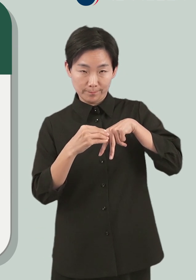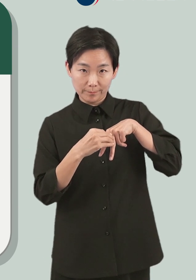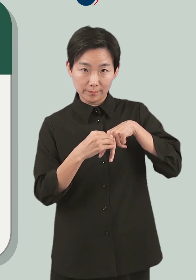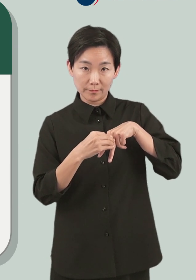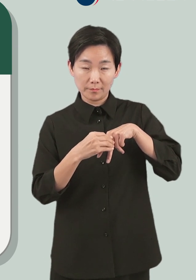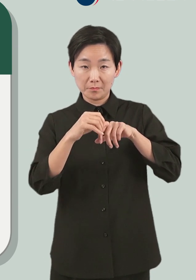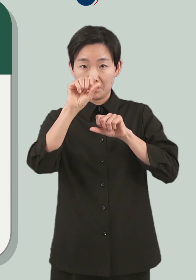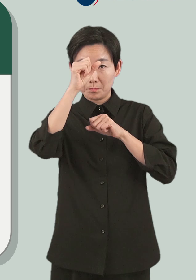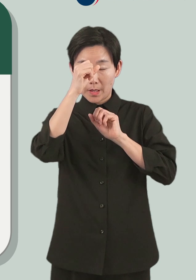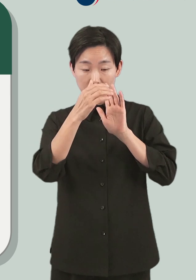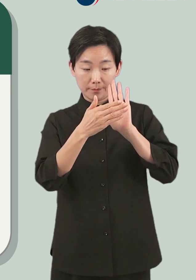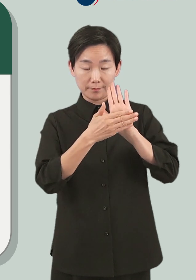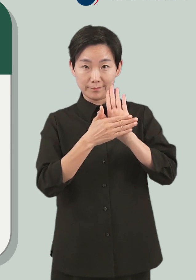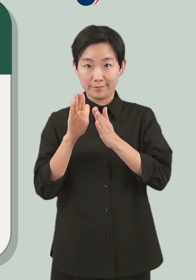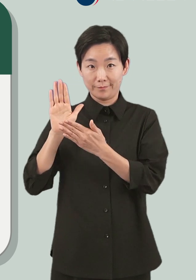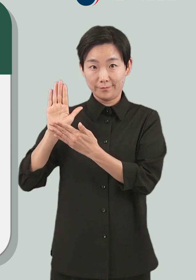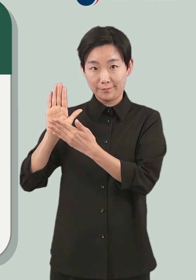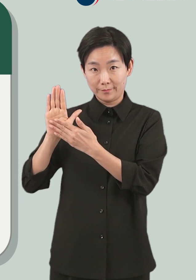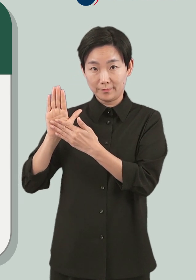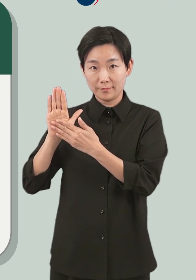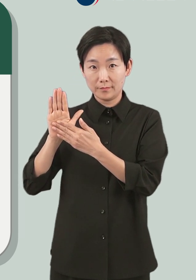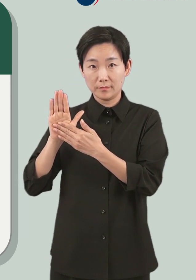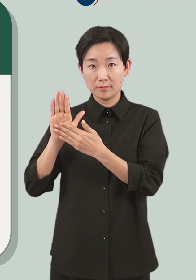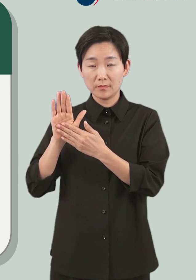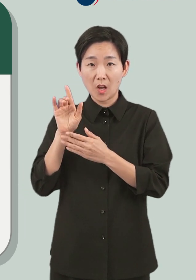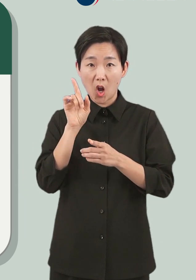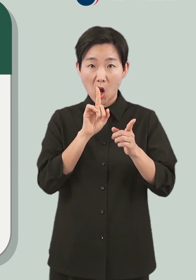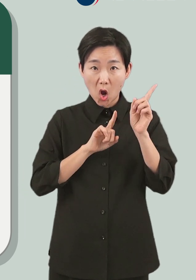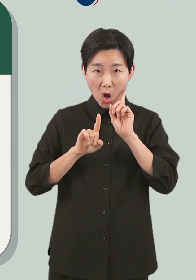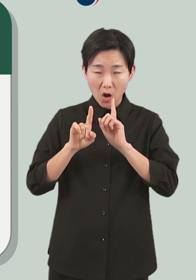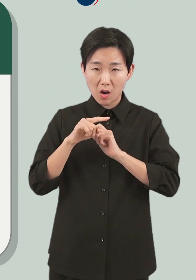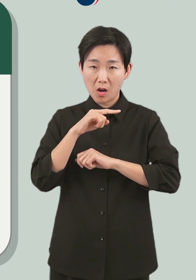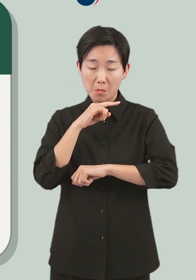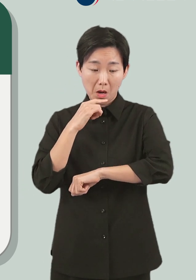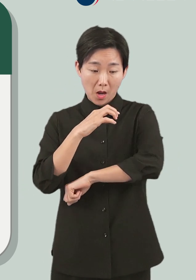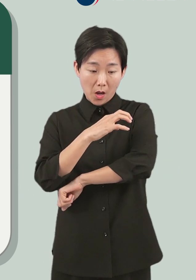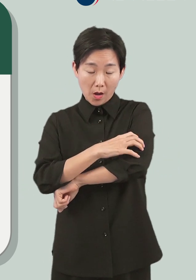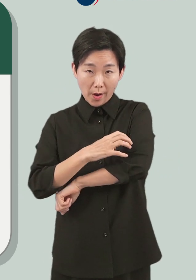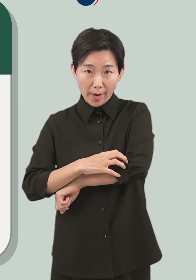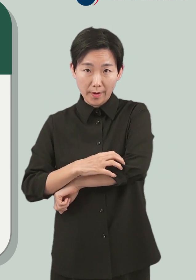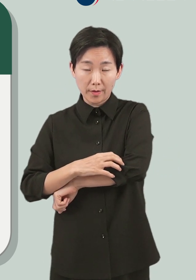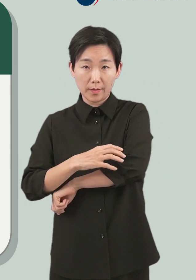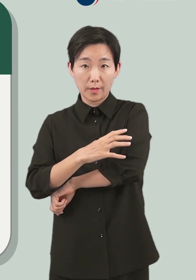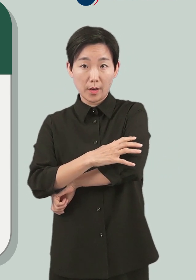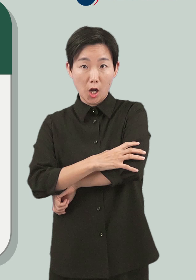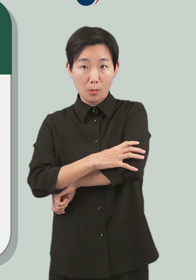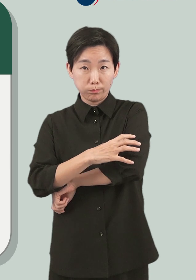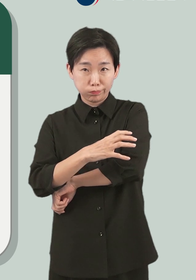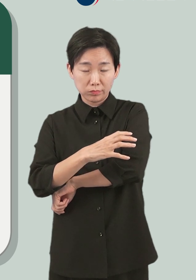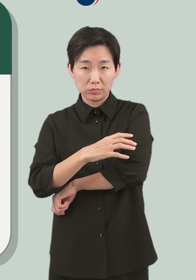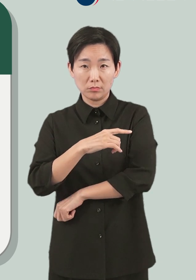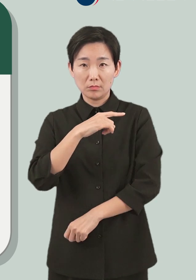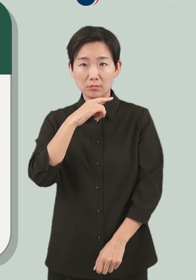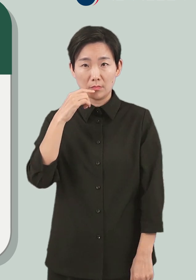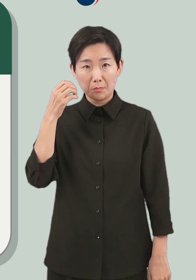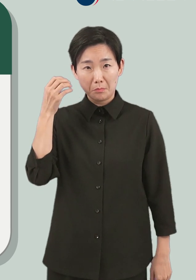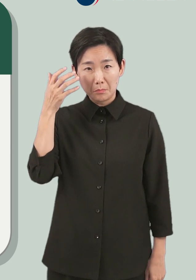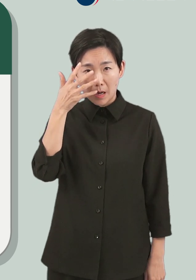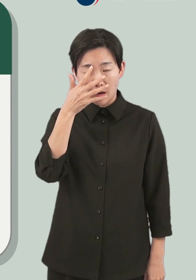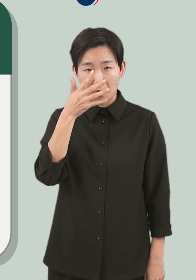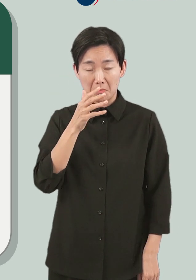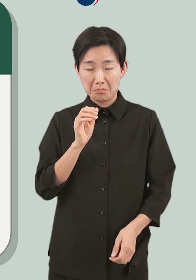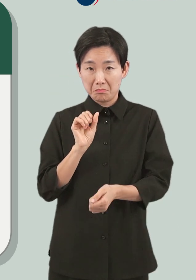전체, 양쪽 다리를 동시에 사용하는 것, 양쪽 발바닥을 동시에 사용하는 것, 아물지 않은